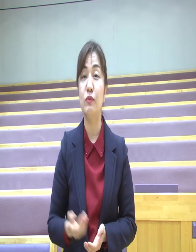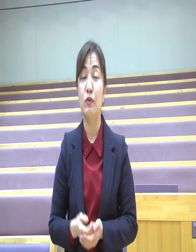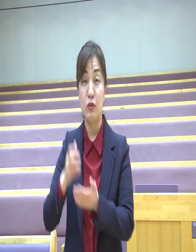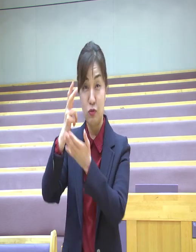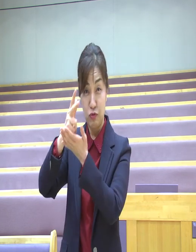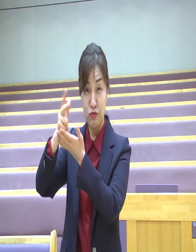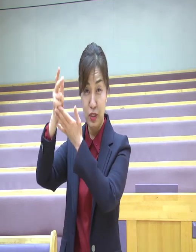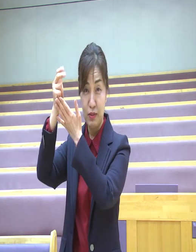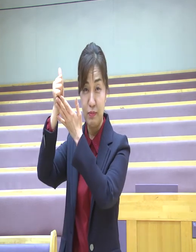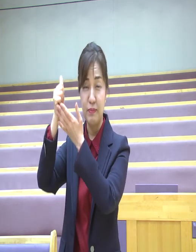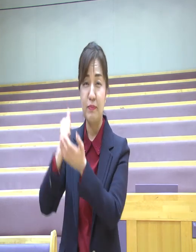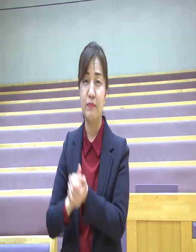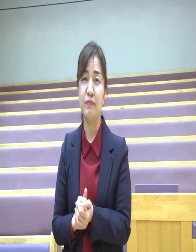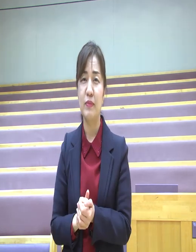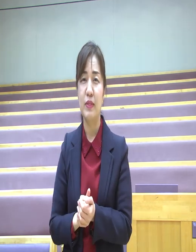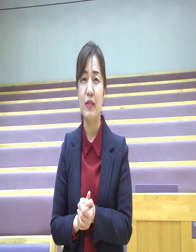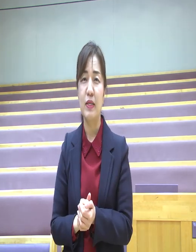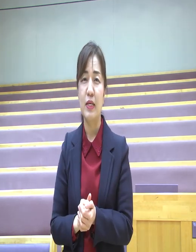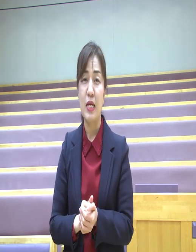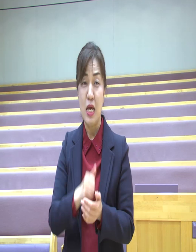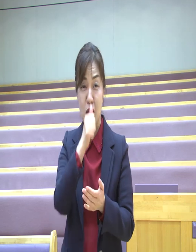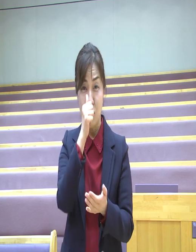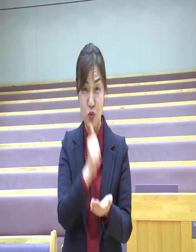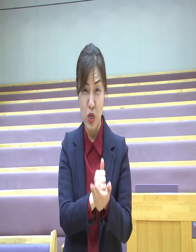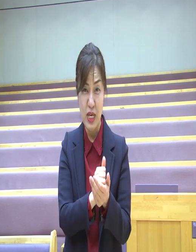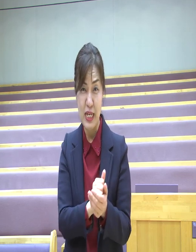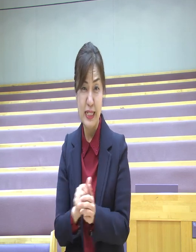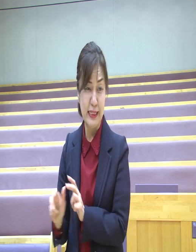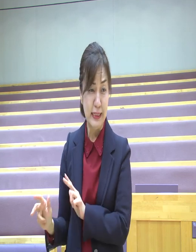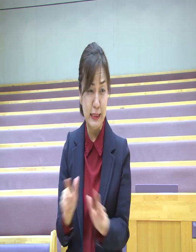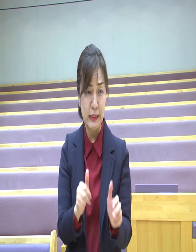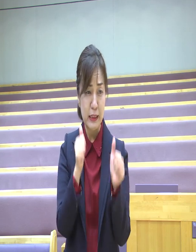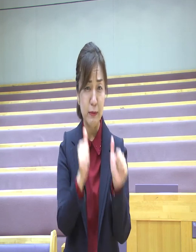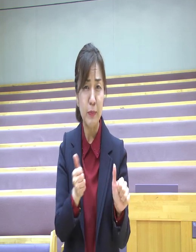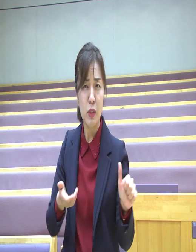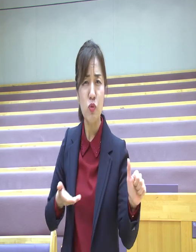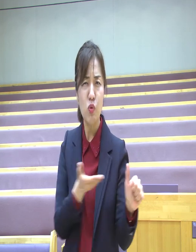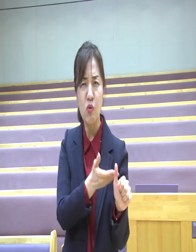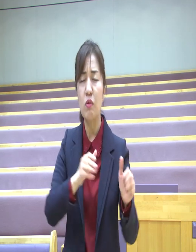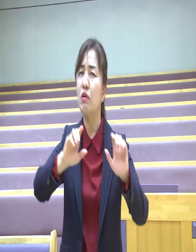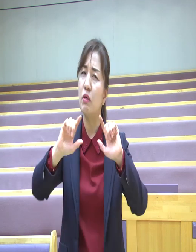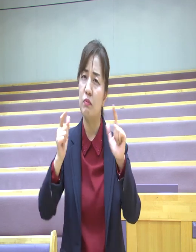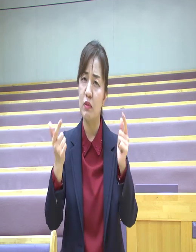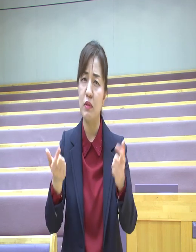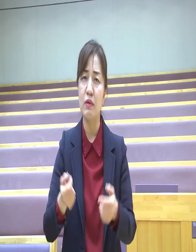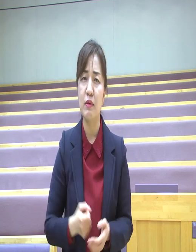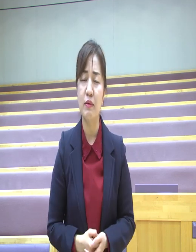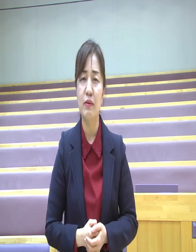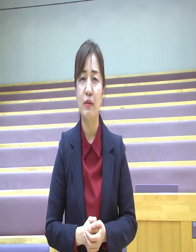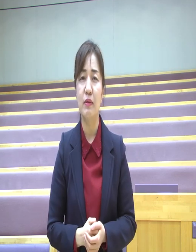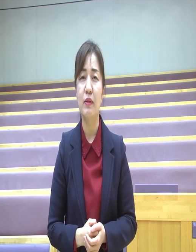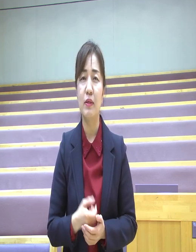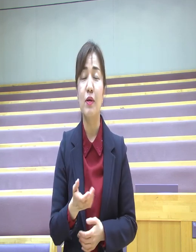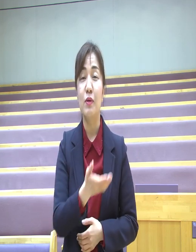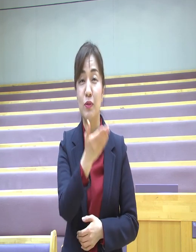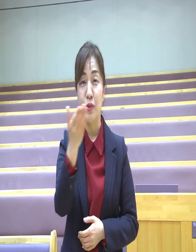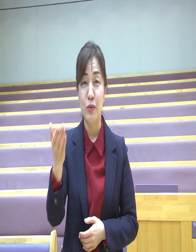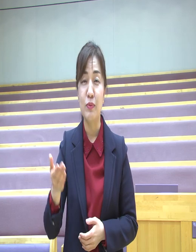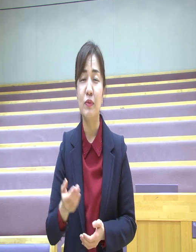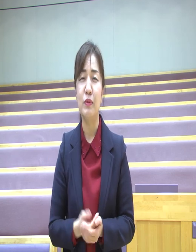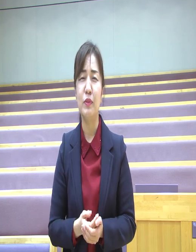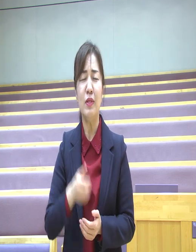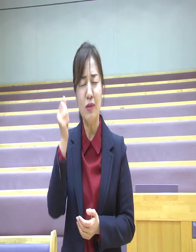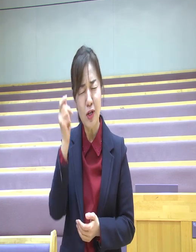성도 여러분, 우리 주님은 결코 단번에 지은 죄에 그 자리에서 심판하지 않습니다.